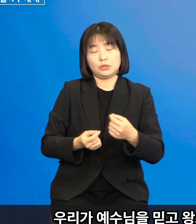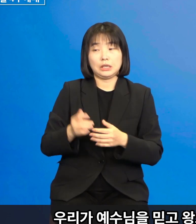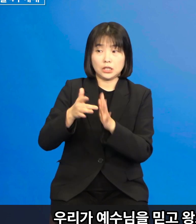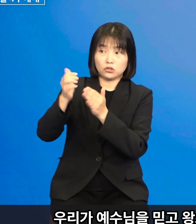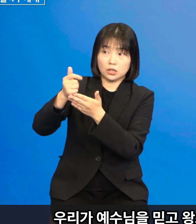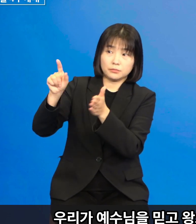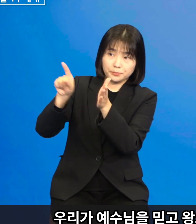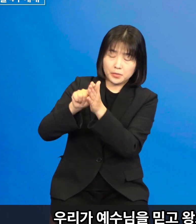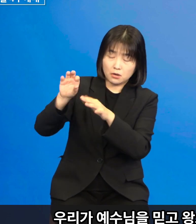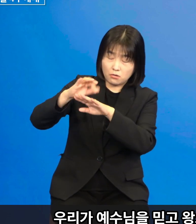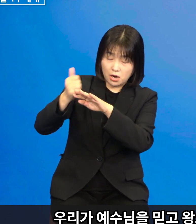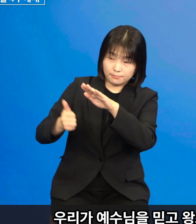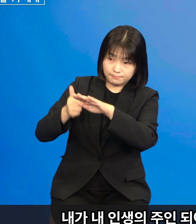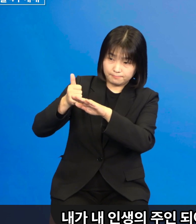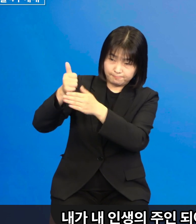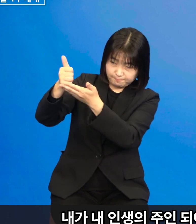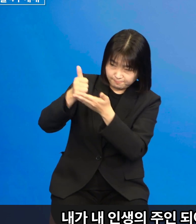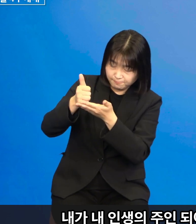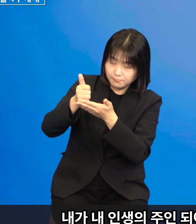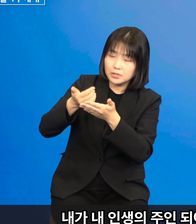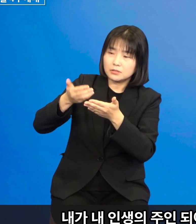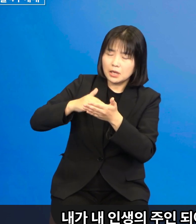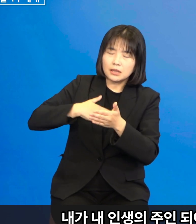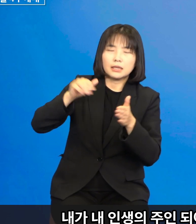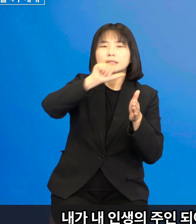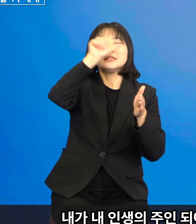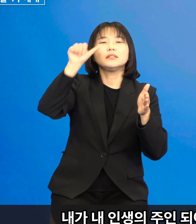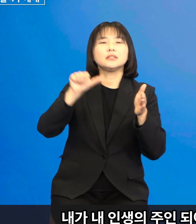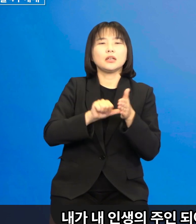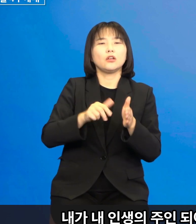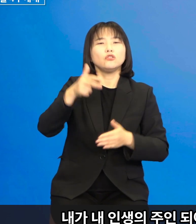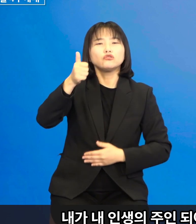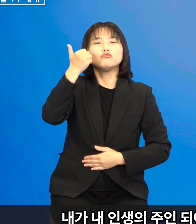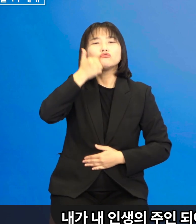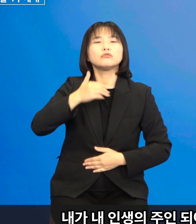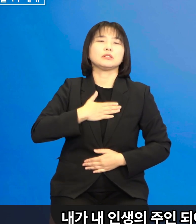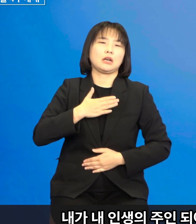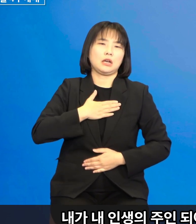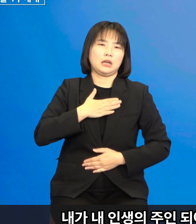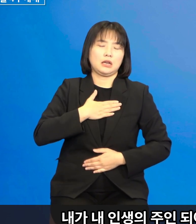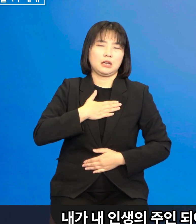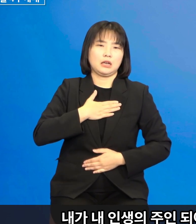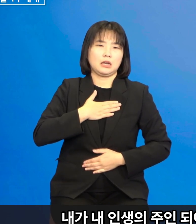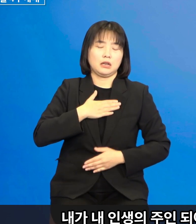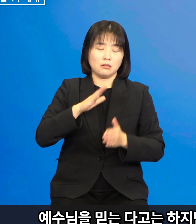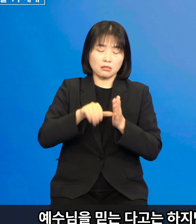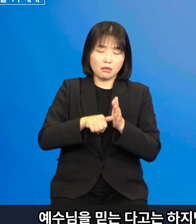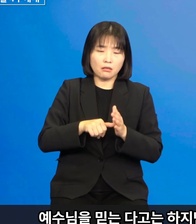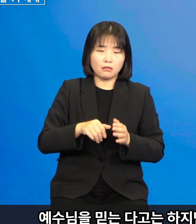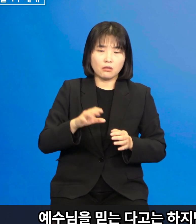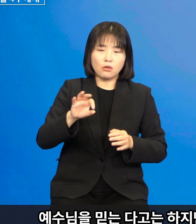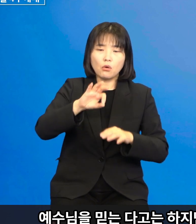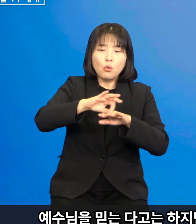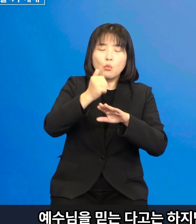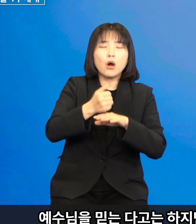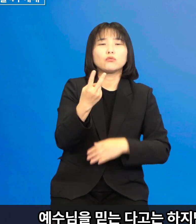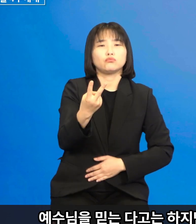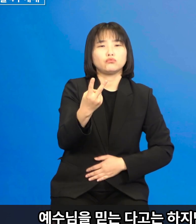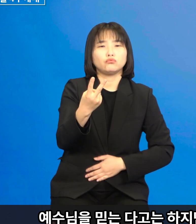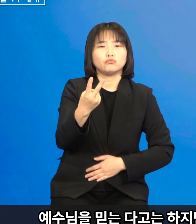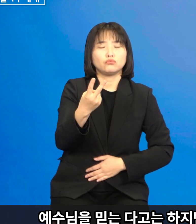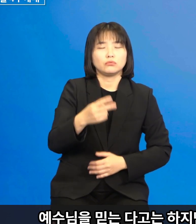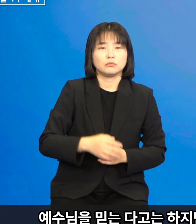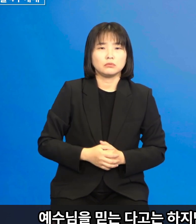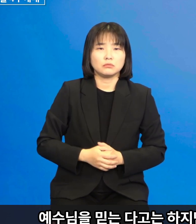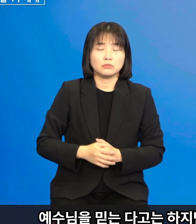왕으로 모셨다고는 하지만 여전히 내가 내 인생의 주인 되어 살아갈 때에 왕이 둘이에요. 예수님을 믿는다고는 하지만